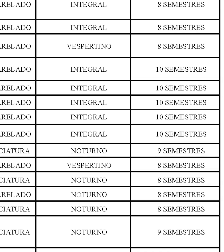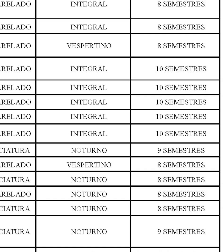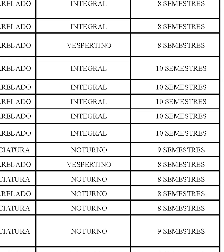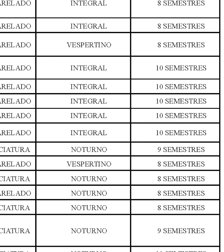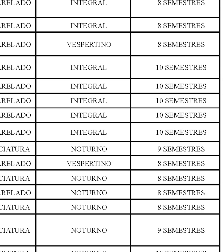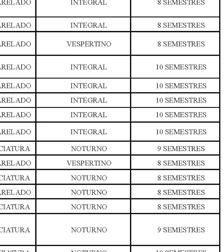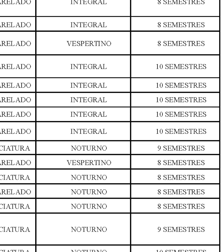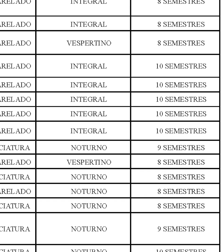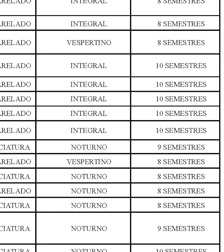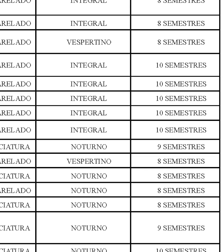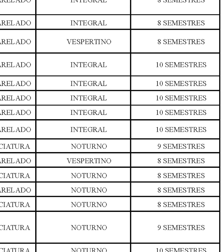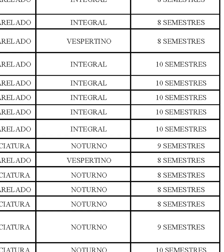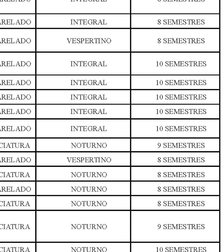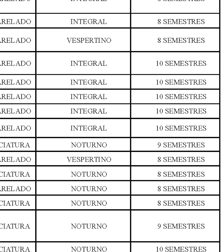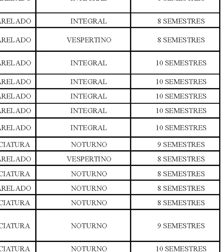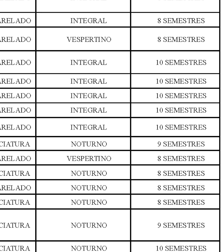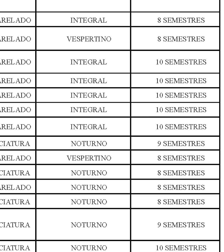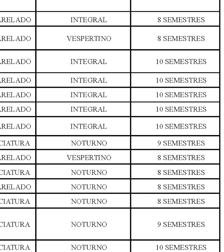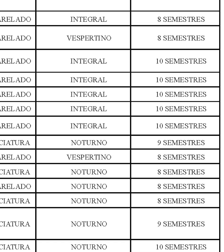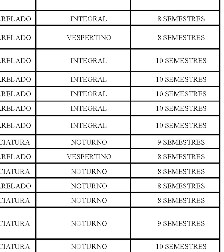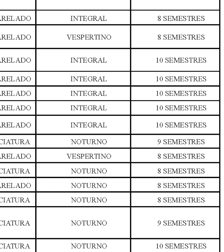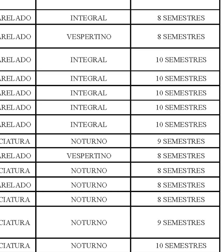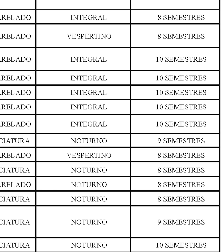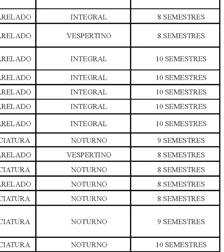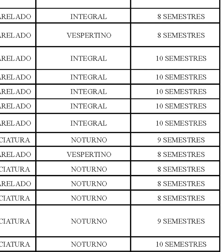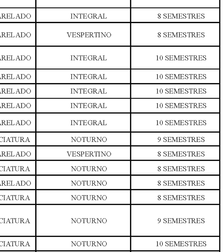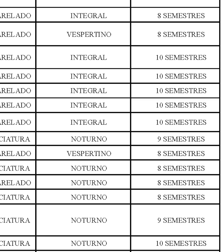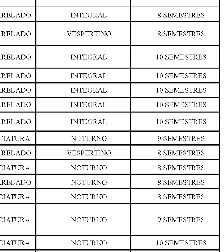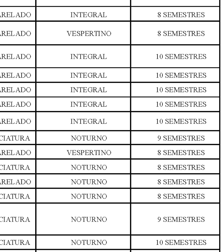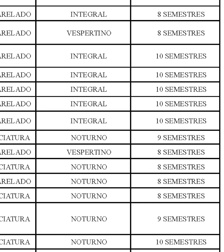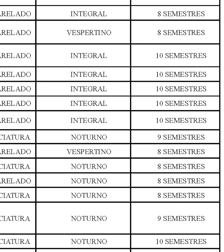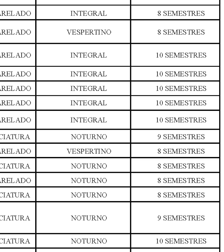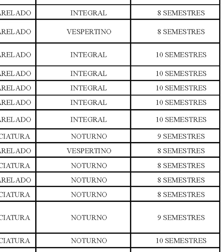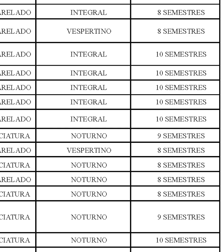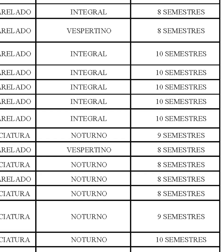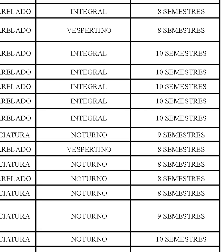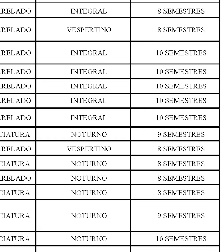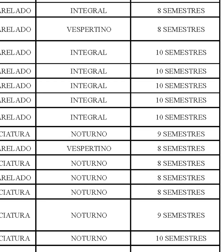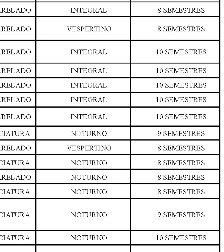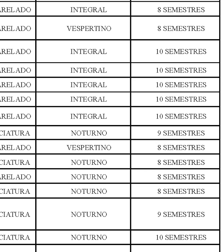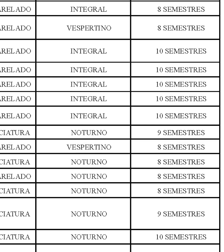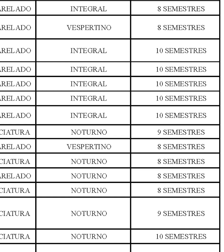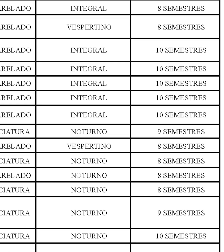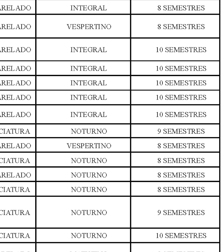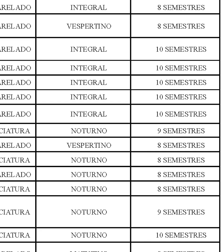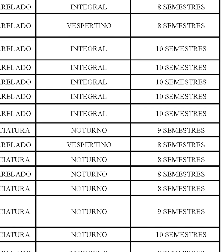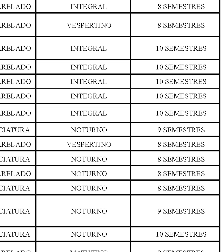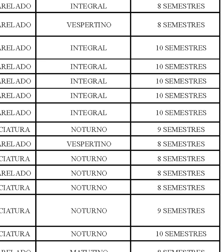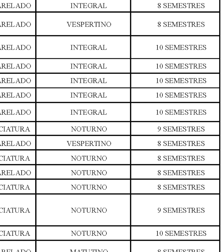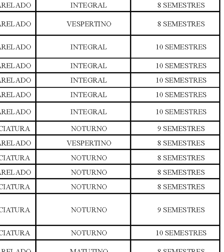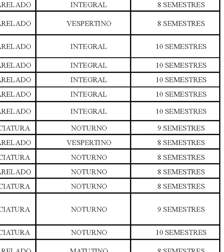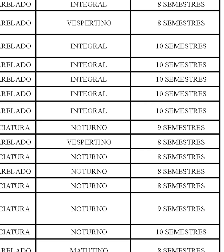Licenciatura, noturno, 8 semestres. História, América Latina. Bacharelado, noturno,